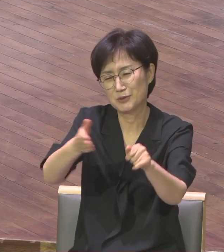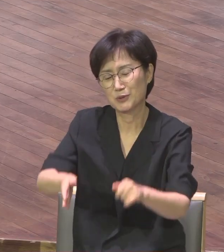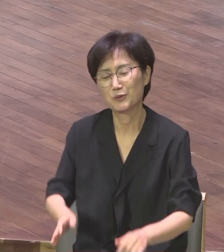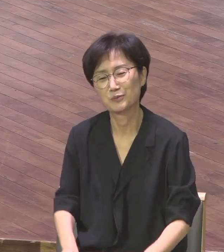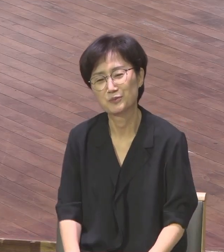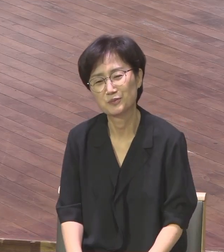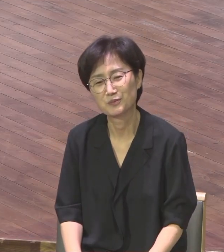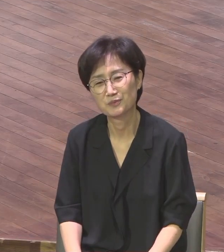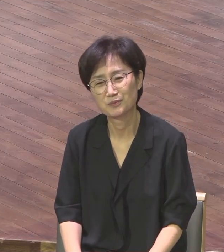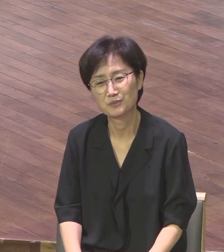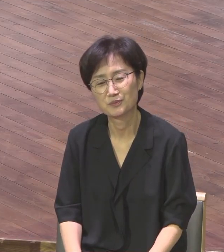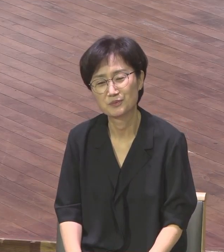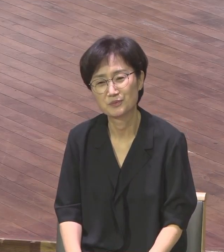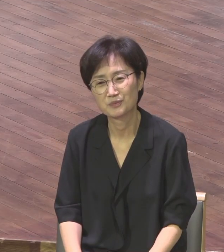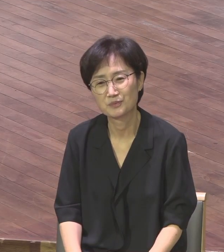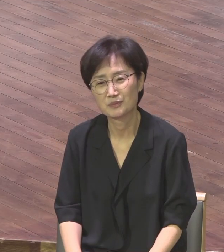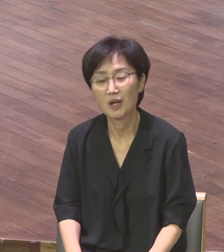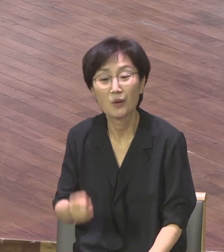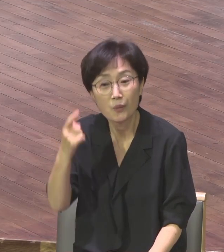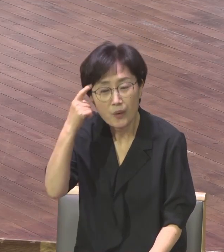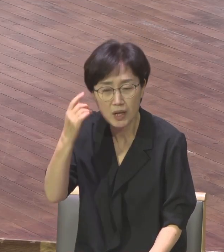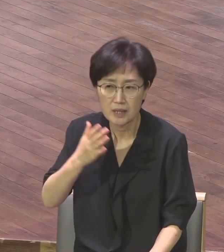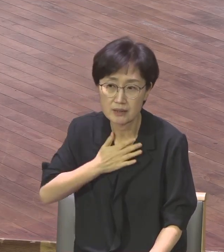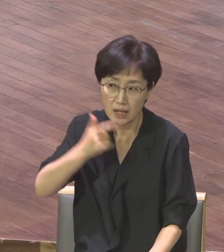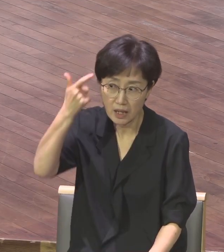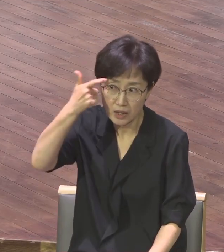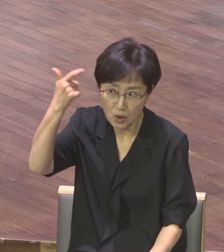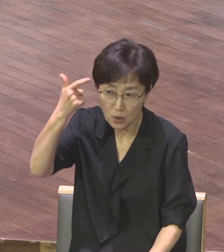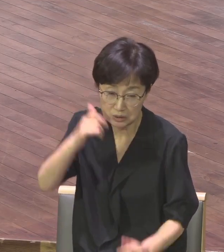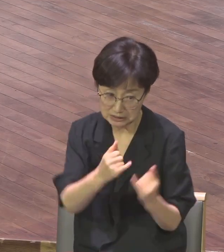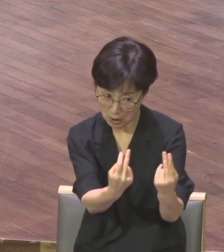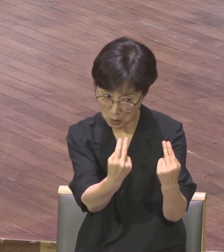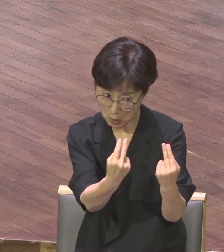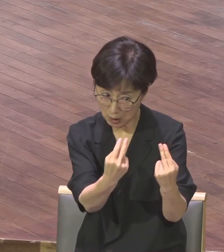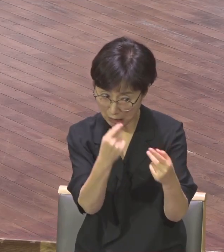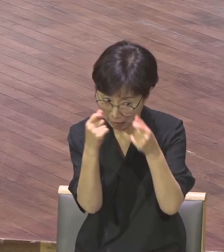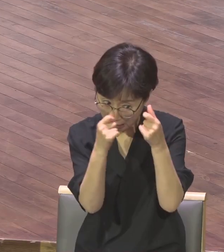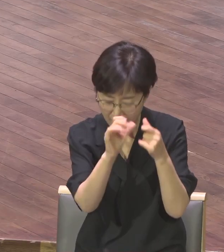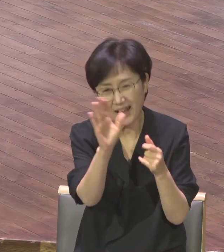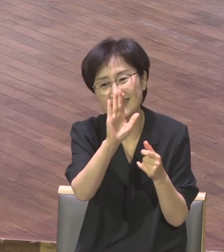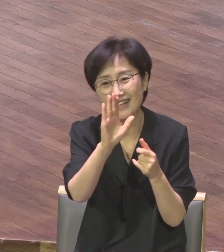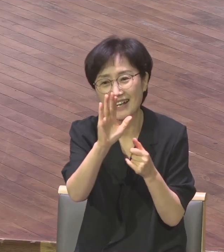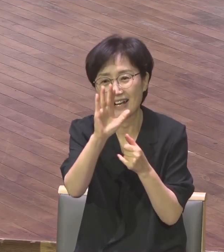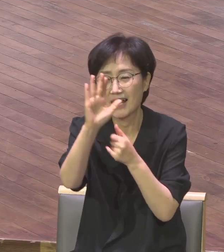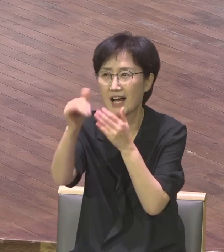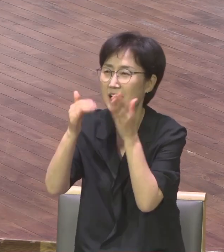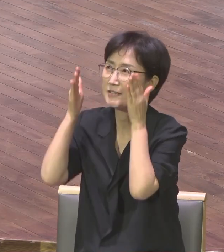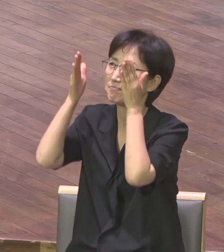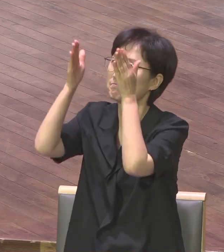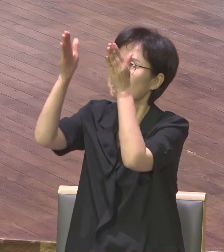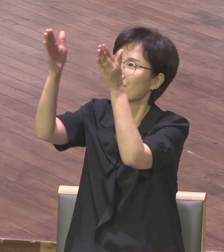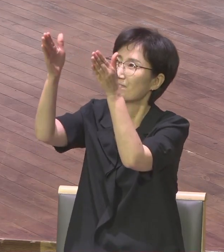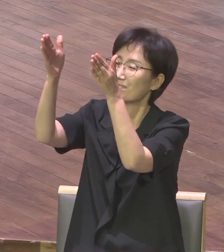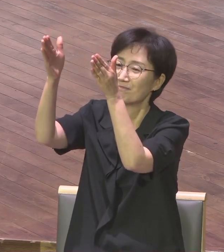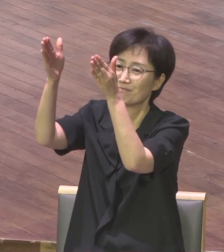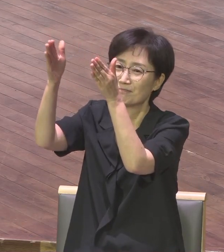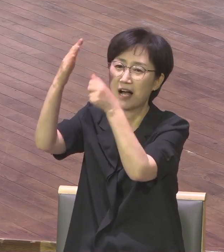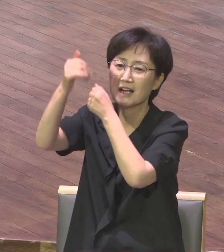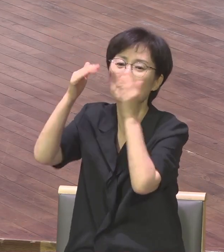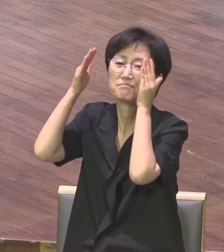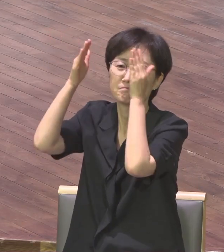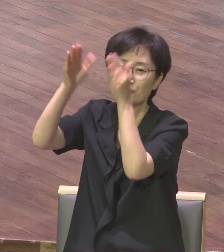바랍니다. 내 영혼이 하나님 앞에 자꾸 체질을 받고 훈련받아야 돼. 주 앞에 설 때까지 해야 돼.